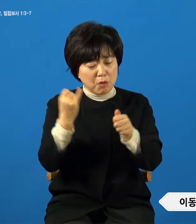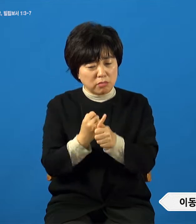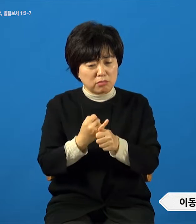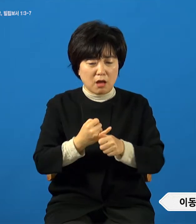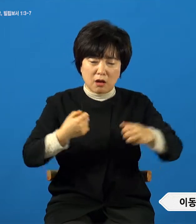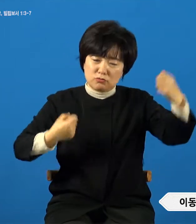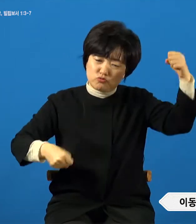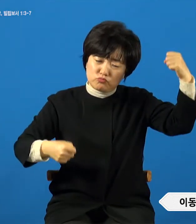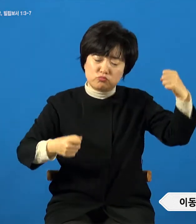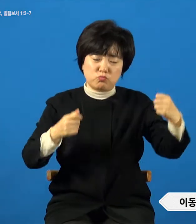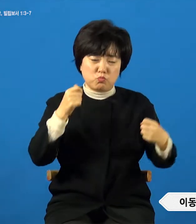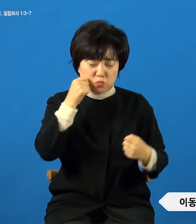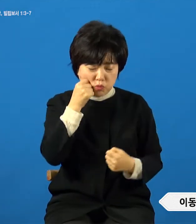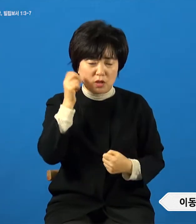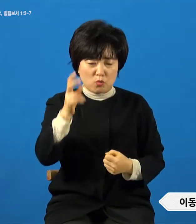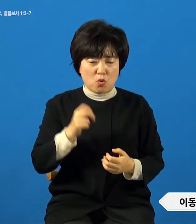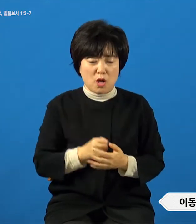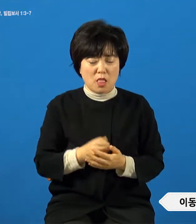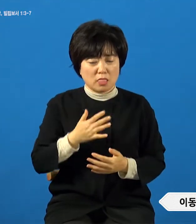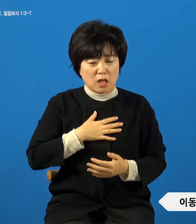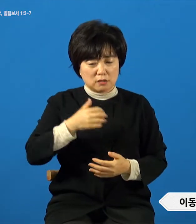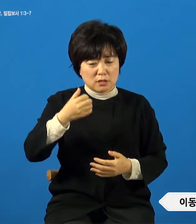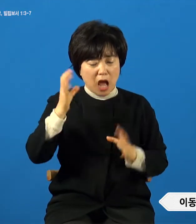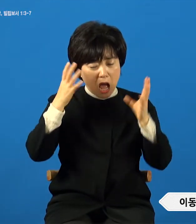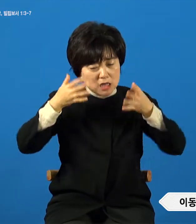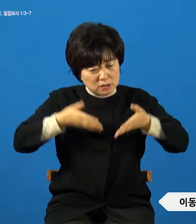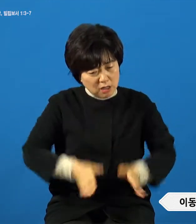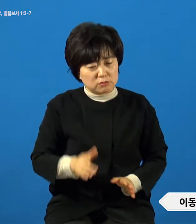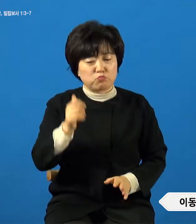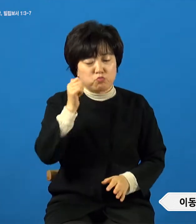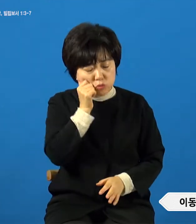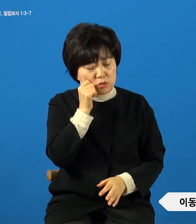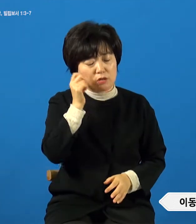출 수가 없을 거야. 나는 아이를 가질 수가 없을 거야.